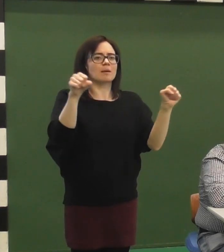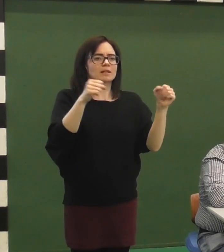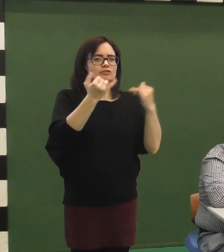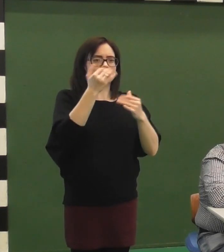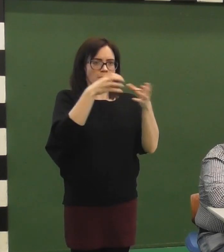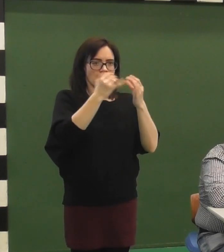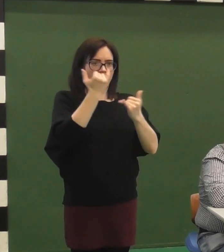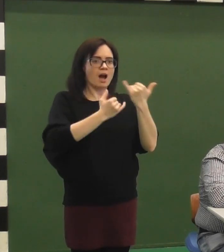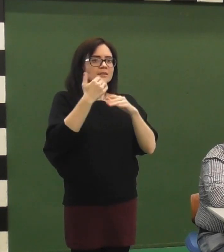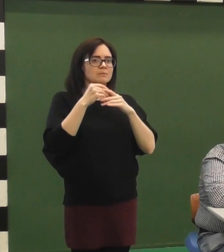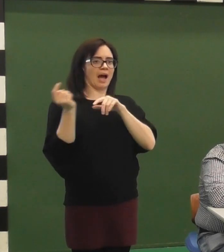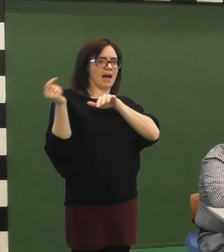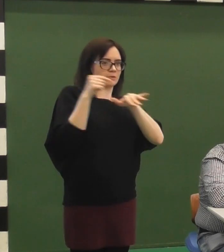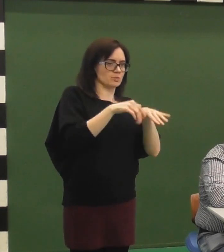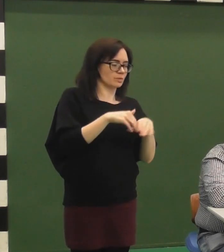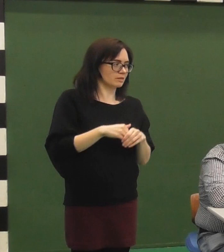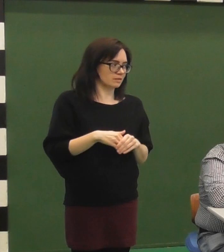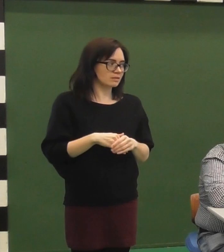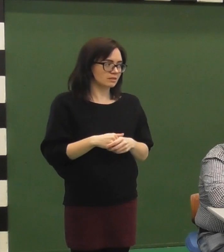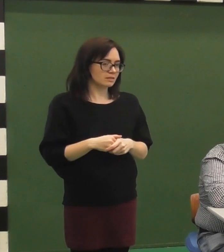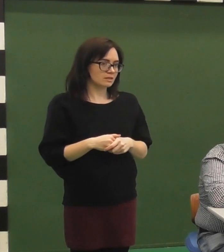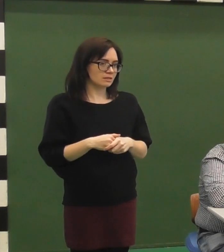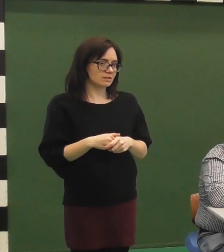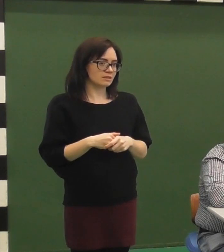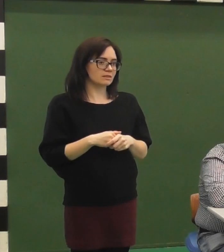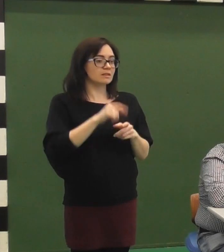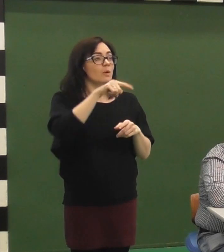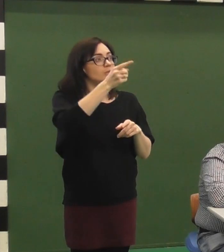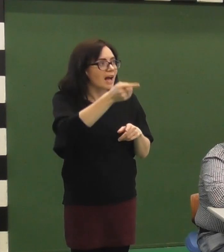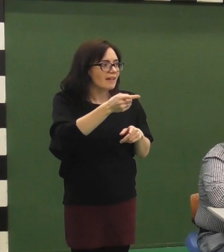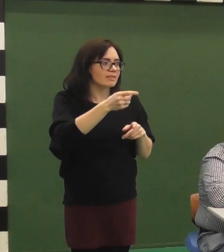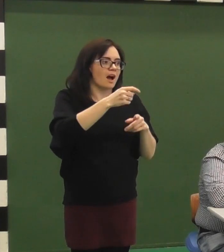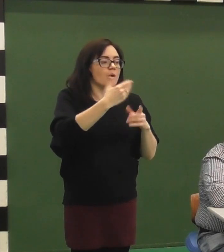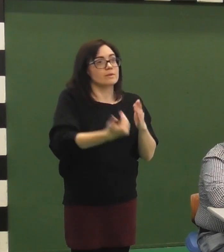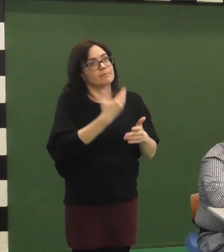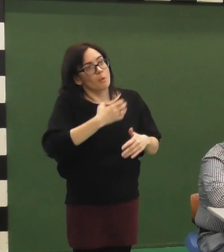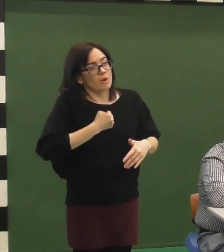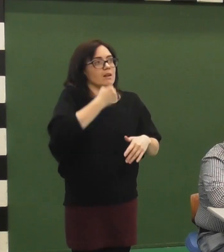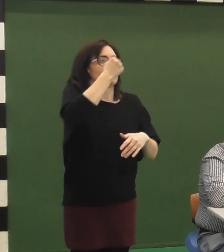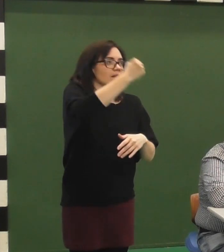utolértek bennünket. Akkor onnan kivittek bennünket,